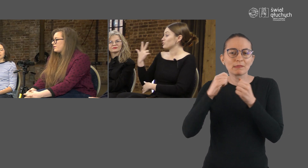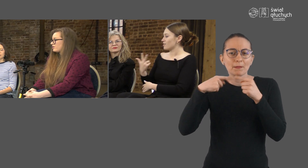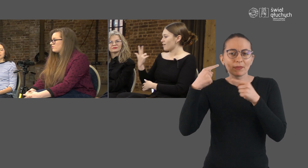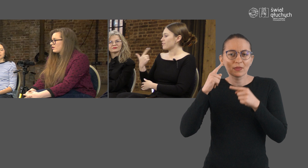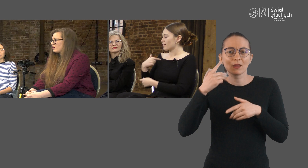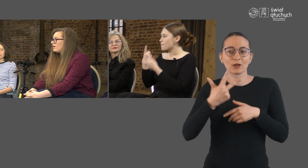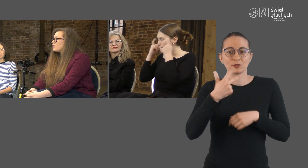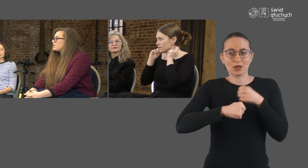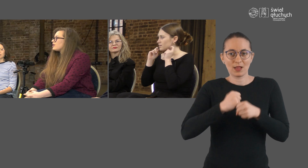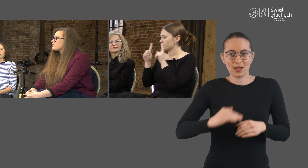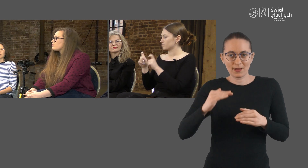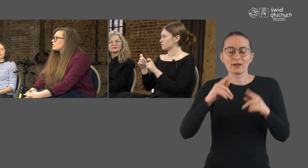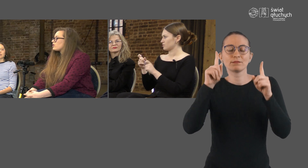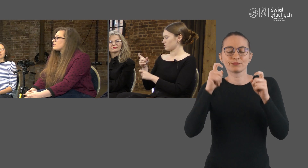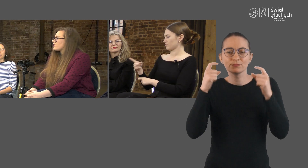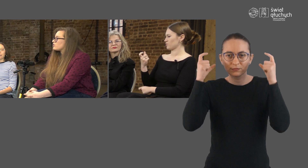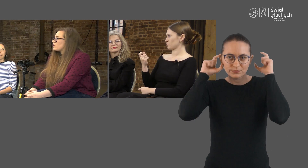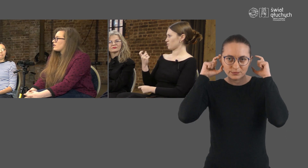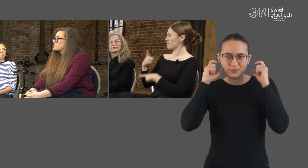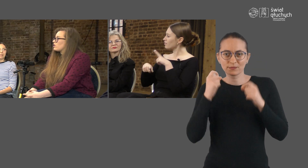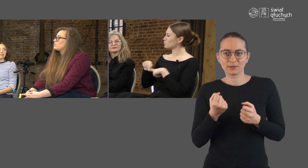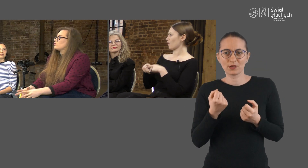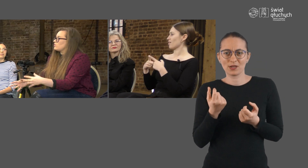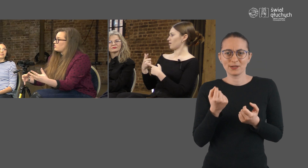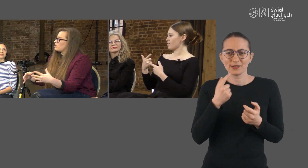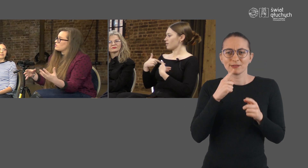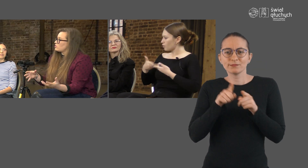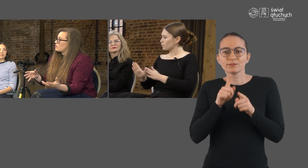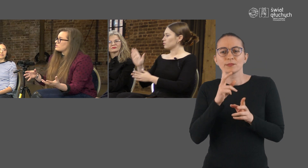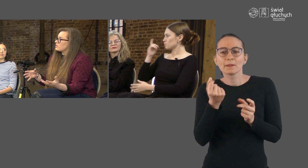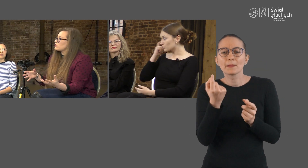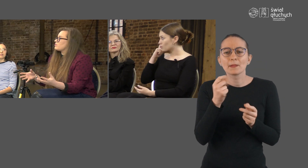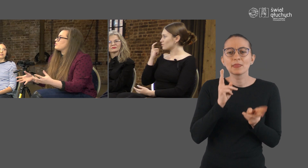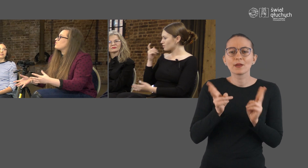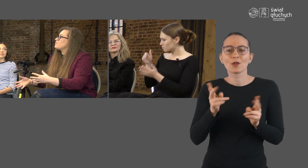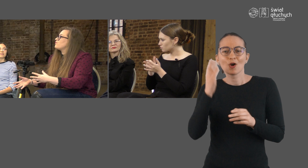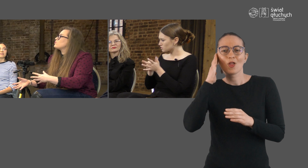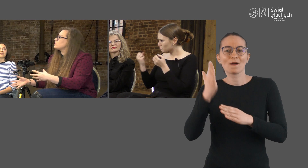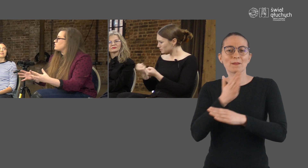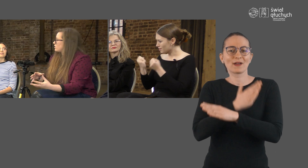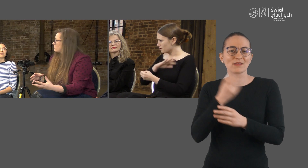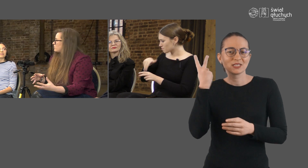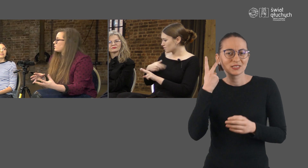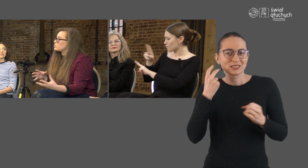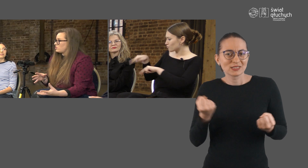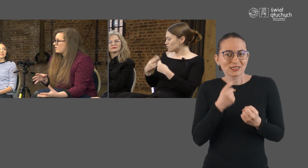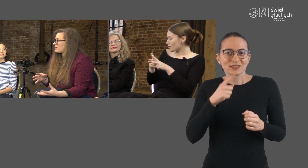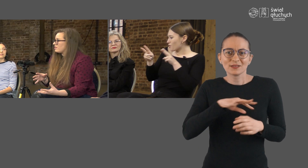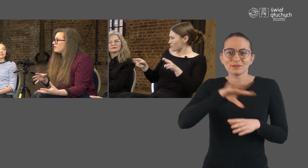zostałam zaparatowana. I dla nich to było trochę takie naturalne, że urodziłam się jako słysząca, to trzeba wrócić do tych